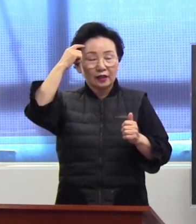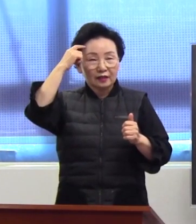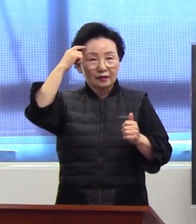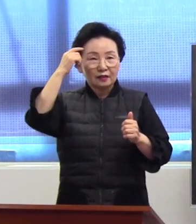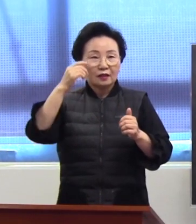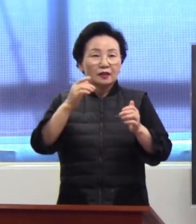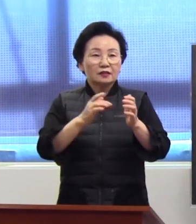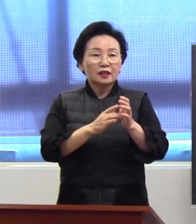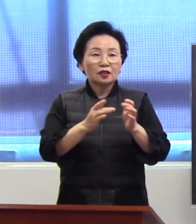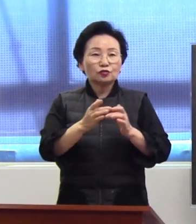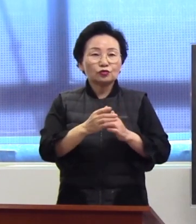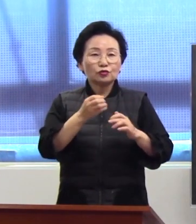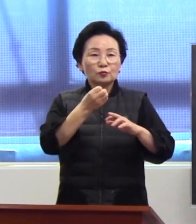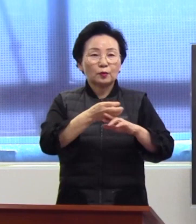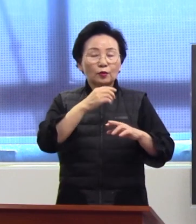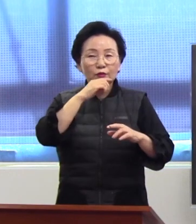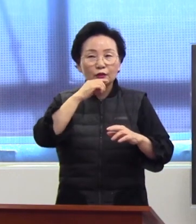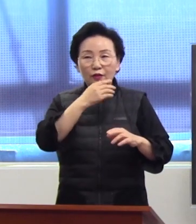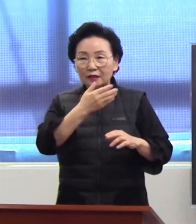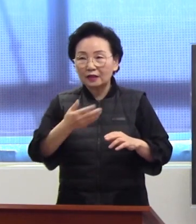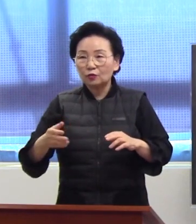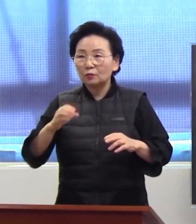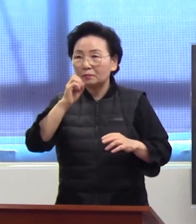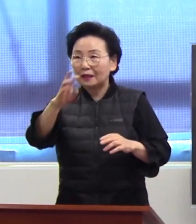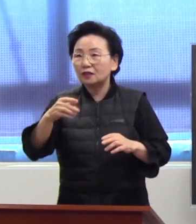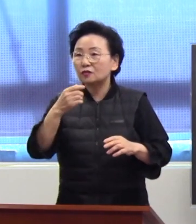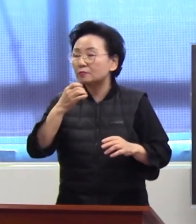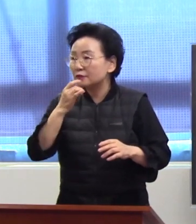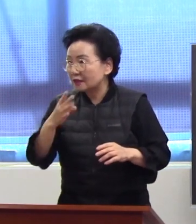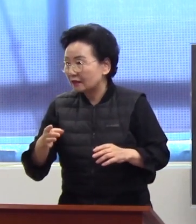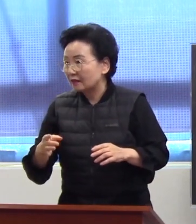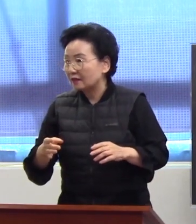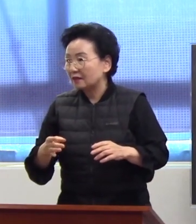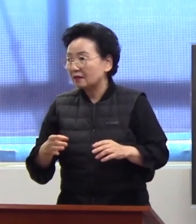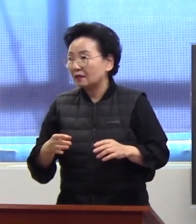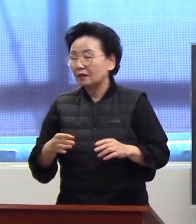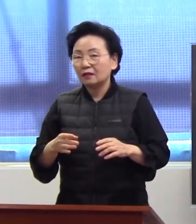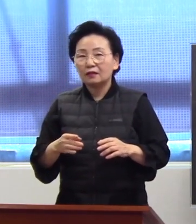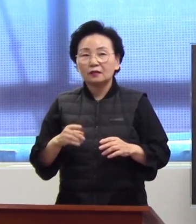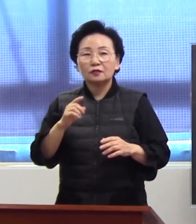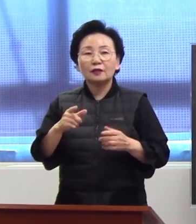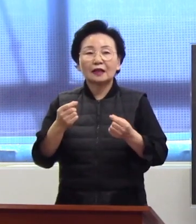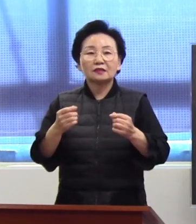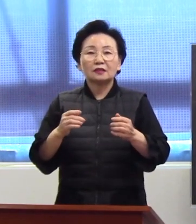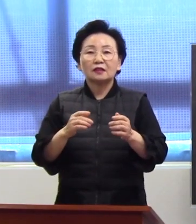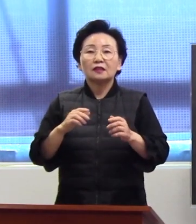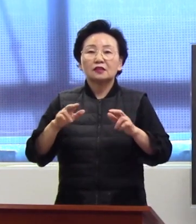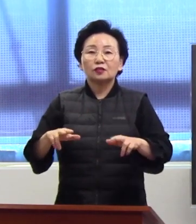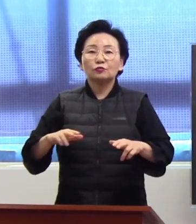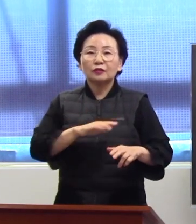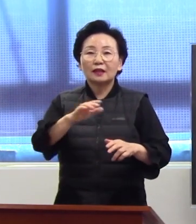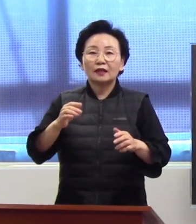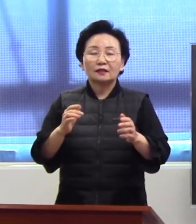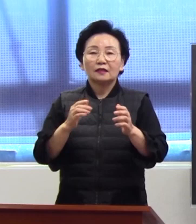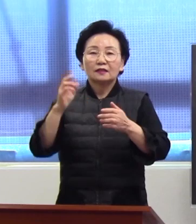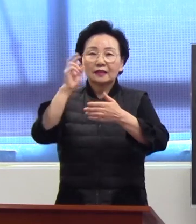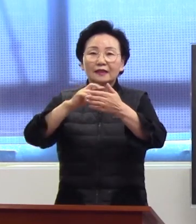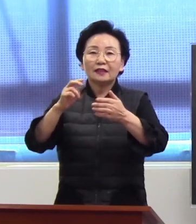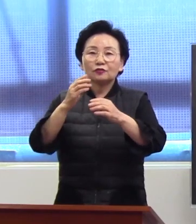왜? 예수 보혈이라고 말했을 뿐인데. 그와 같이 지금 우리가 찬양